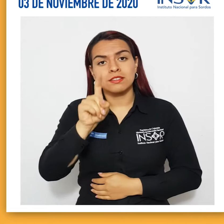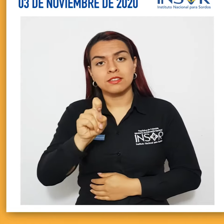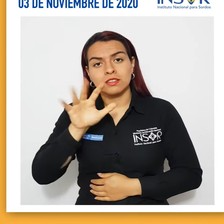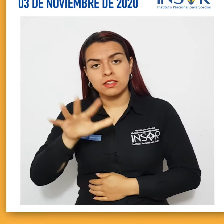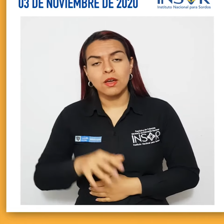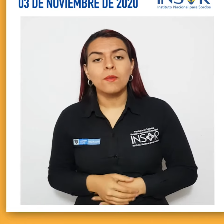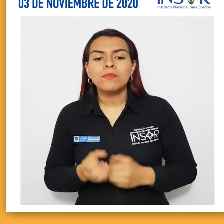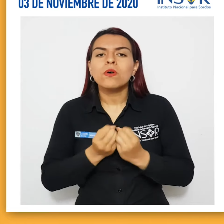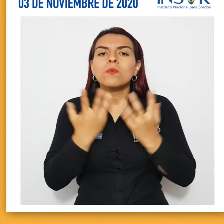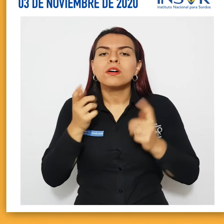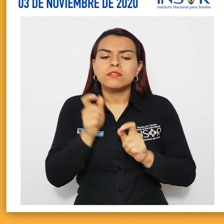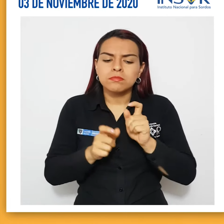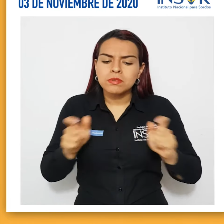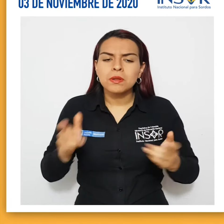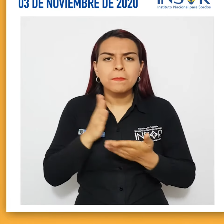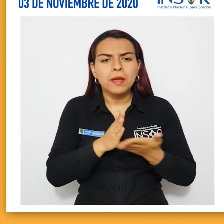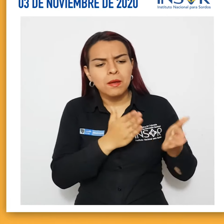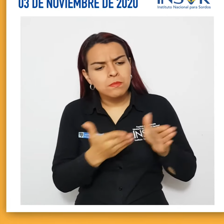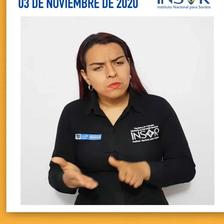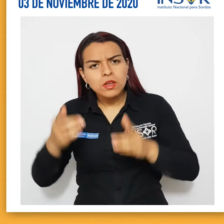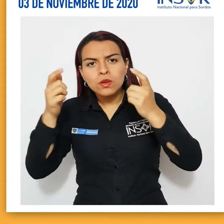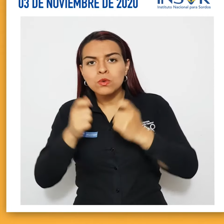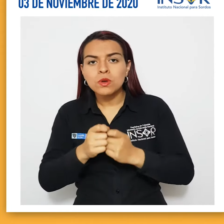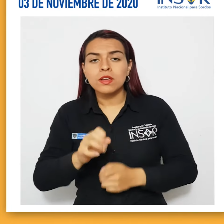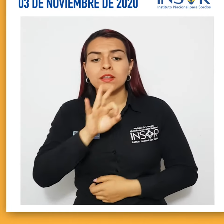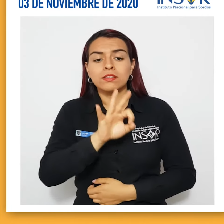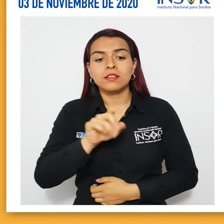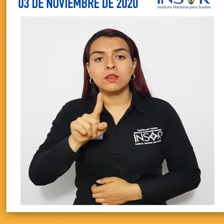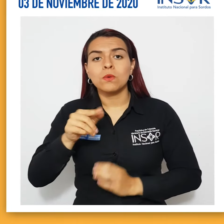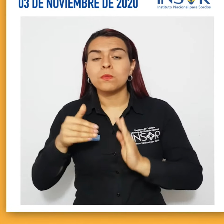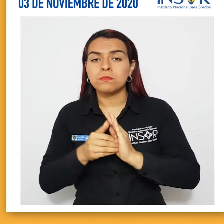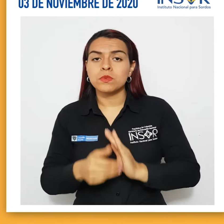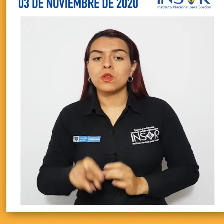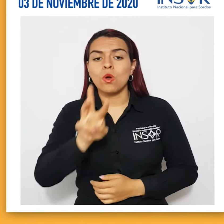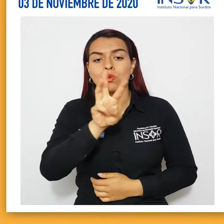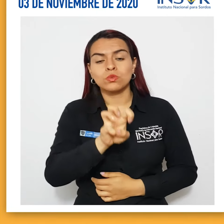71.165. Número de personas muertas,